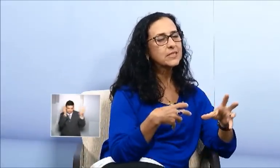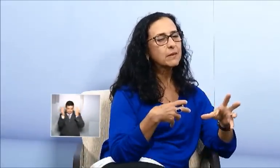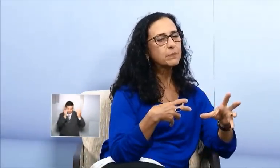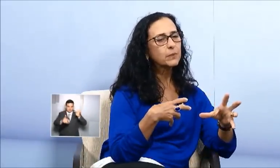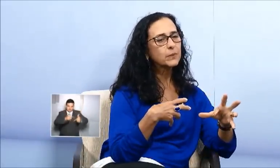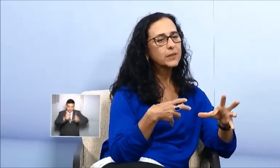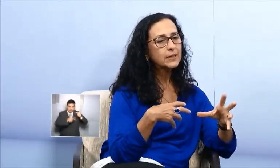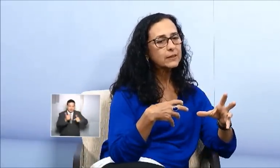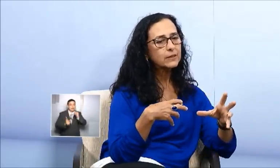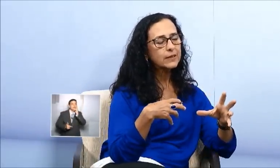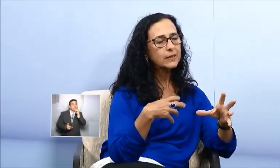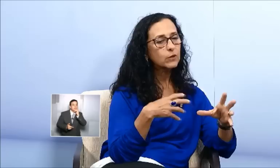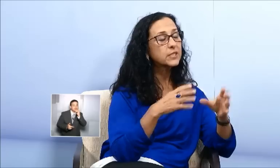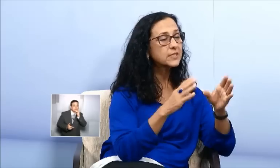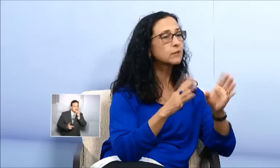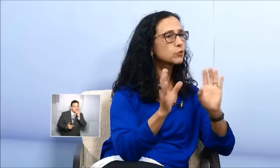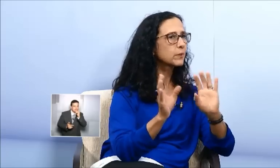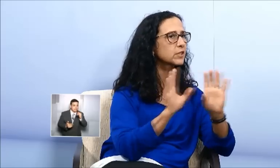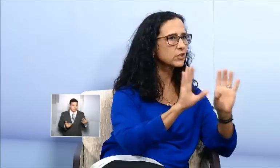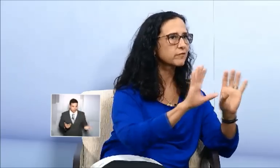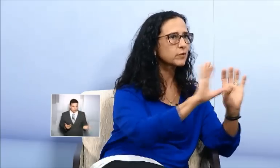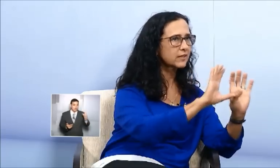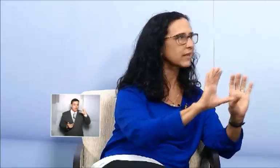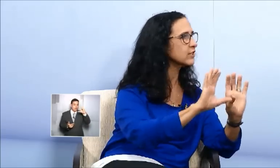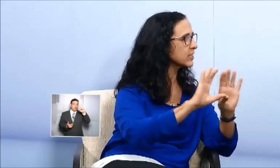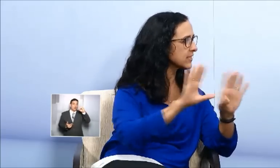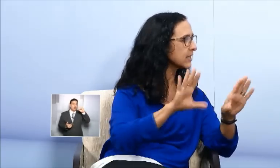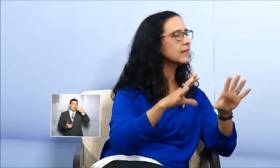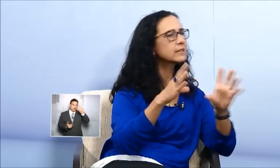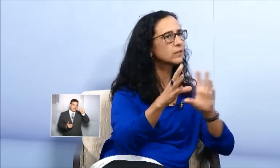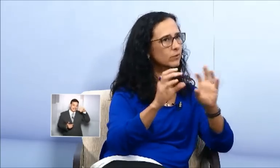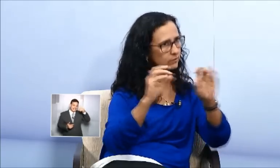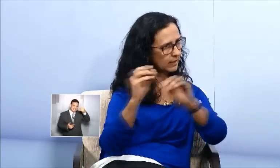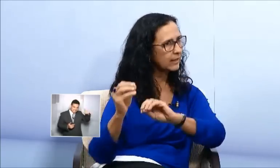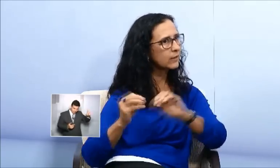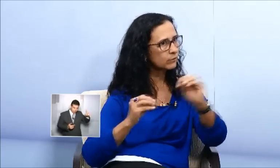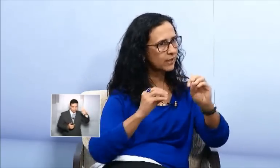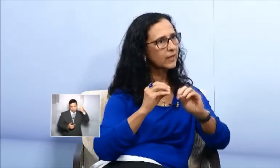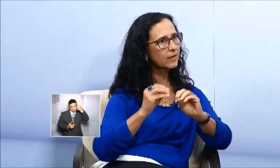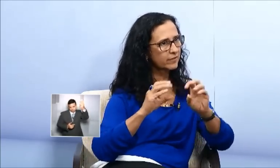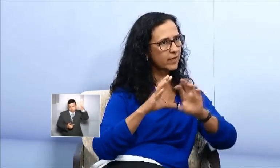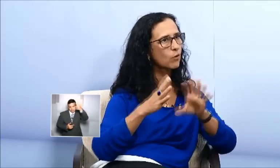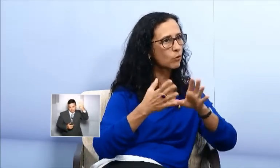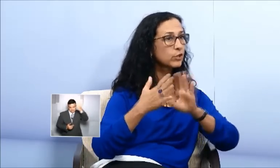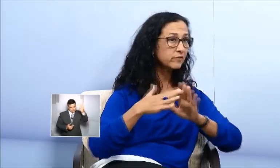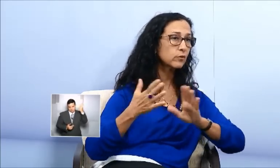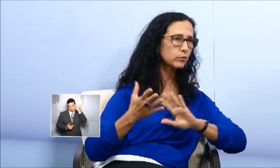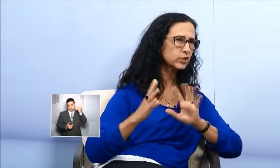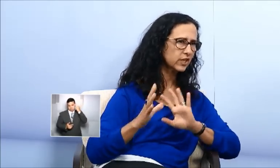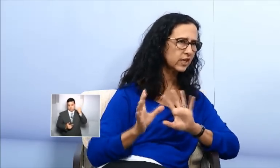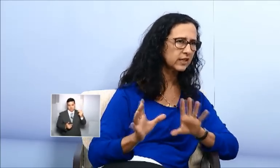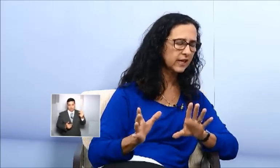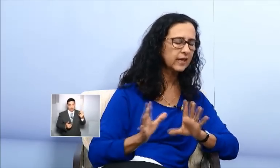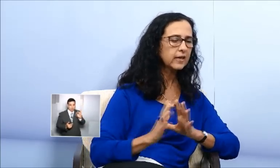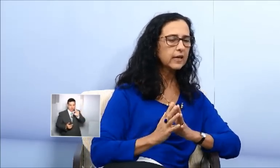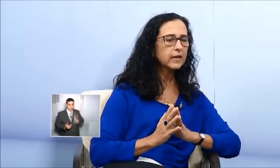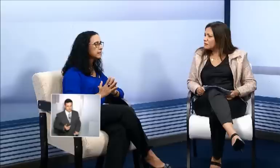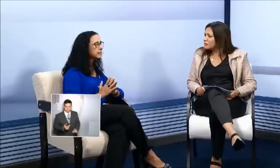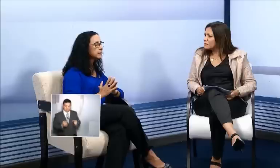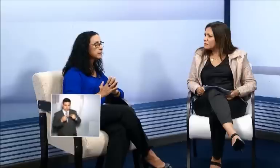por exemplo, e a cognição, tudo bem, a gente já viu que a inteligência ele não tem a ver com o nível de QI,